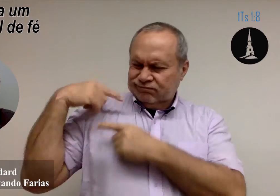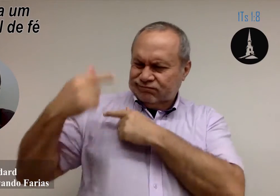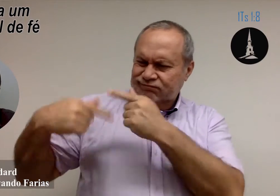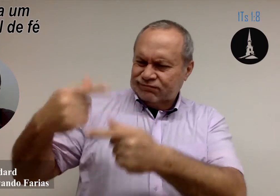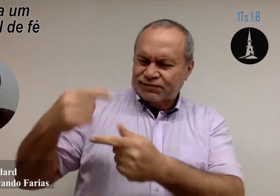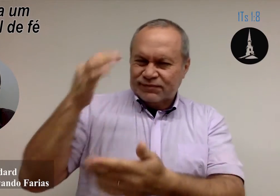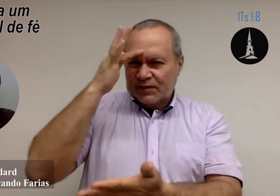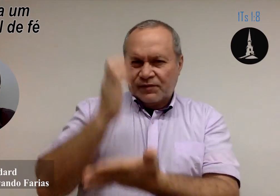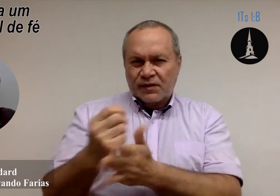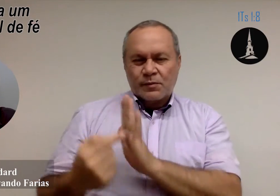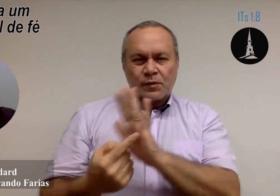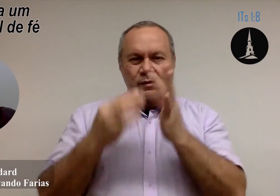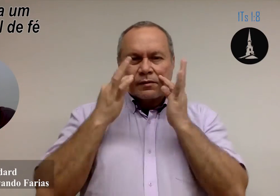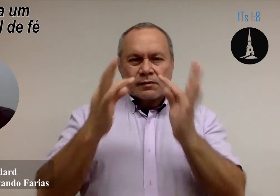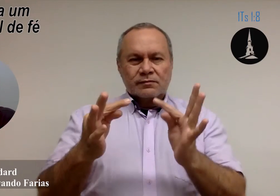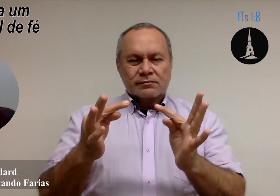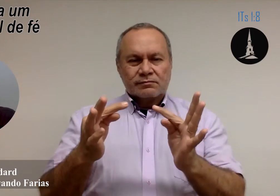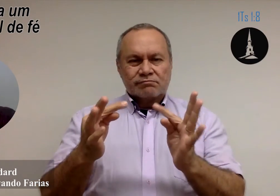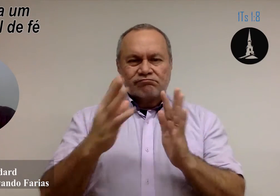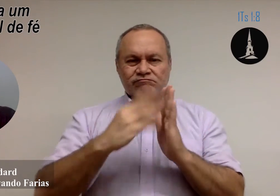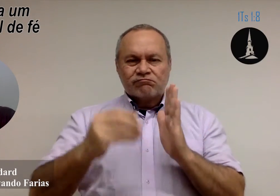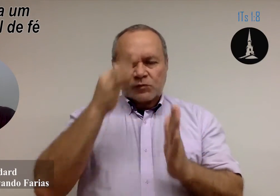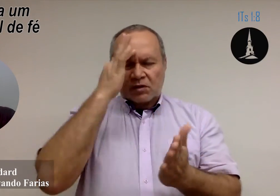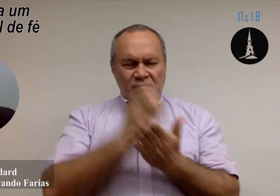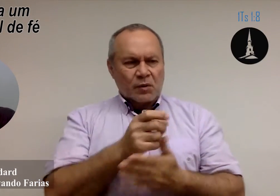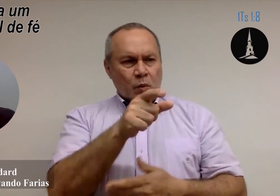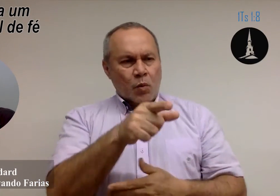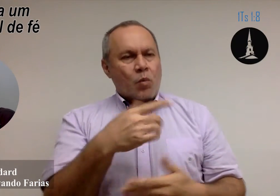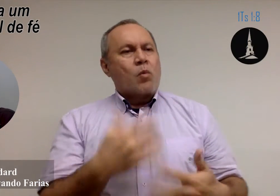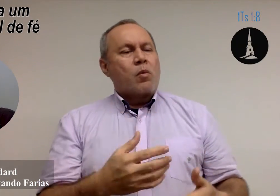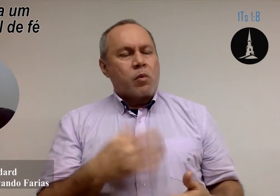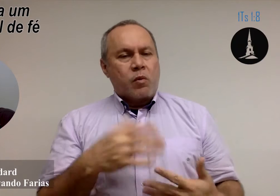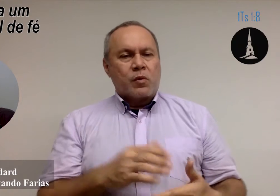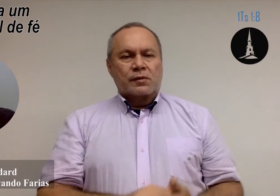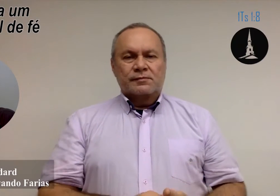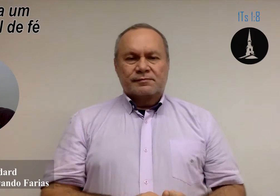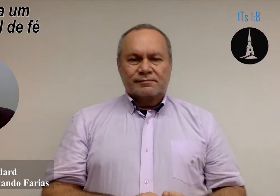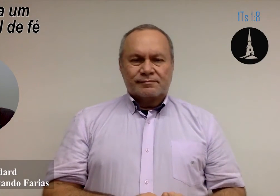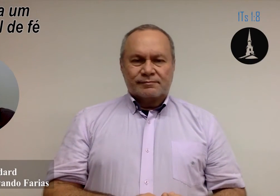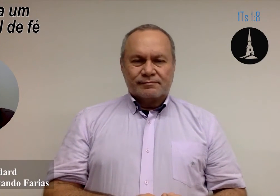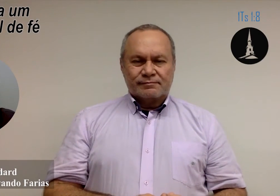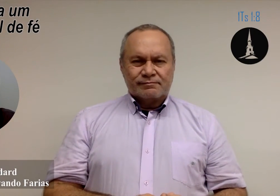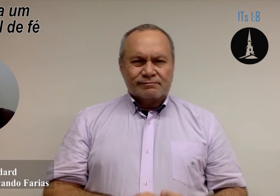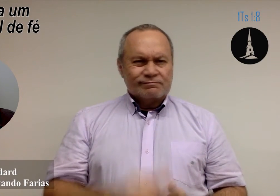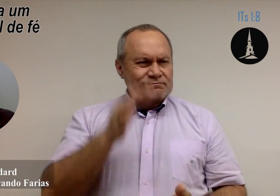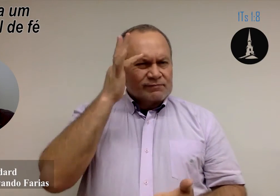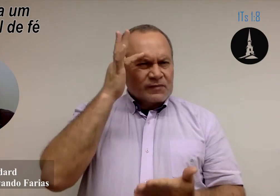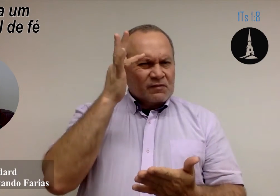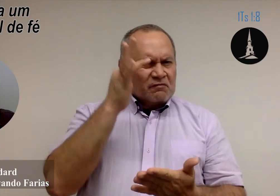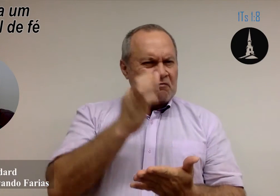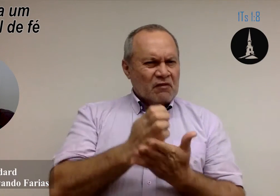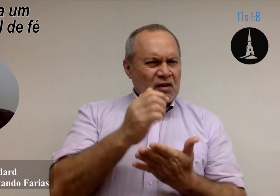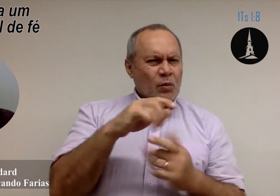dias. Um referencial de fé para o mundo em que vivemos. Mas que fé foi